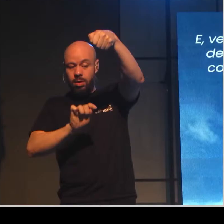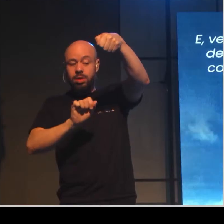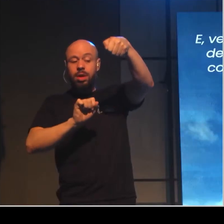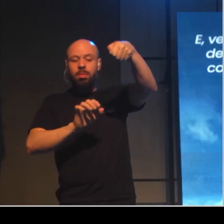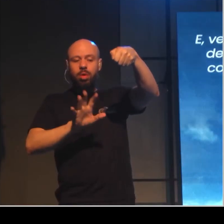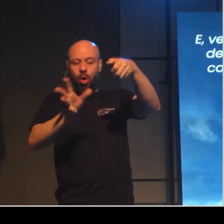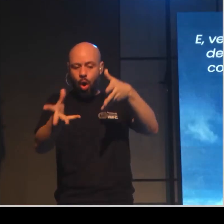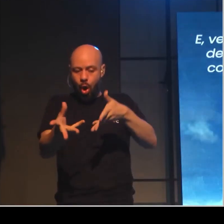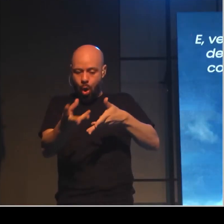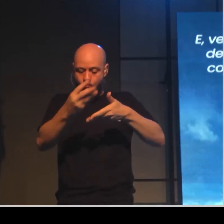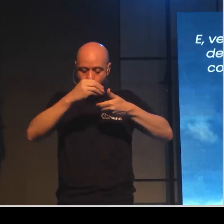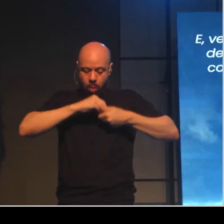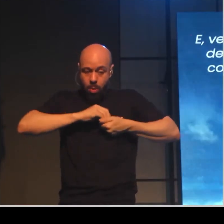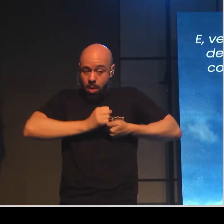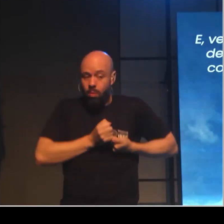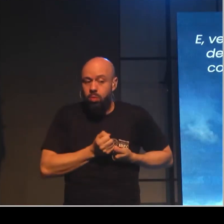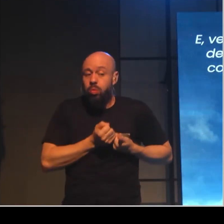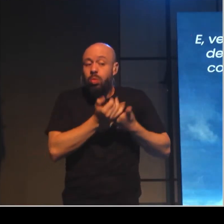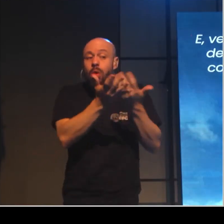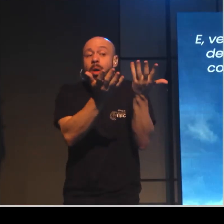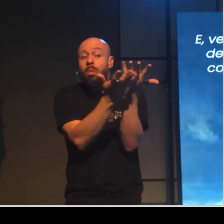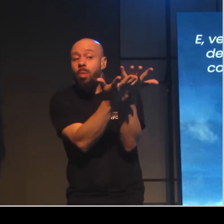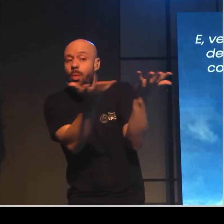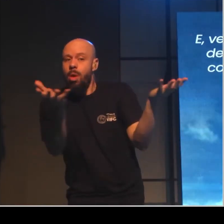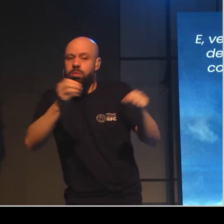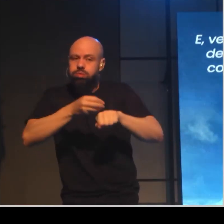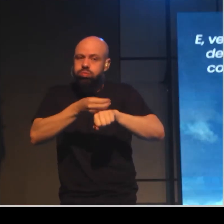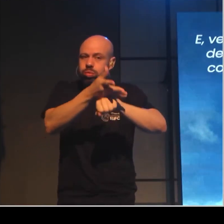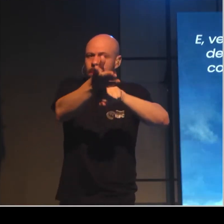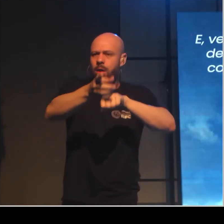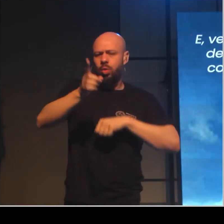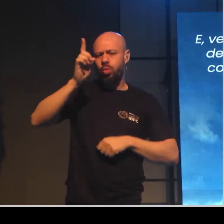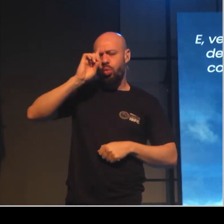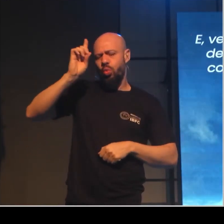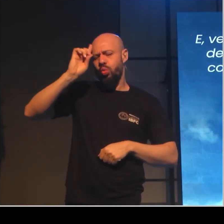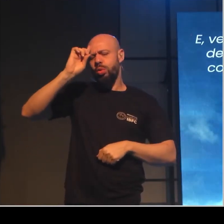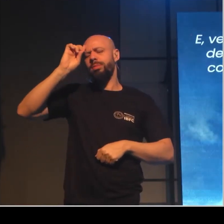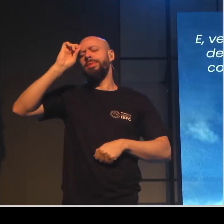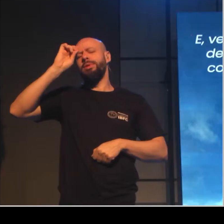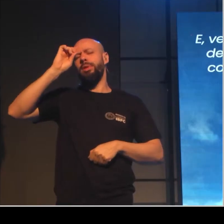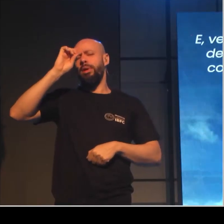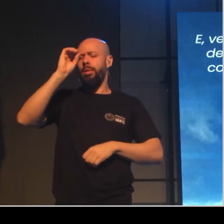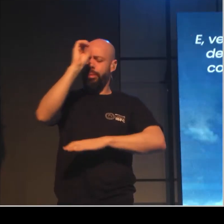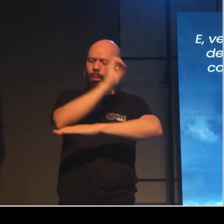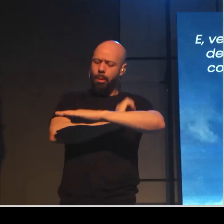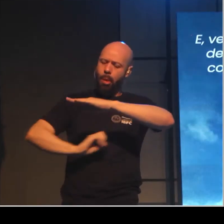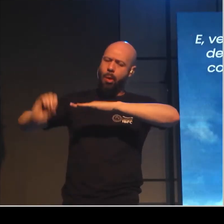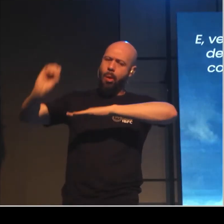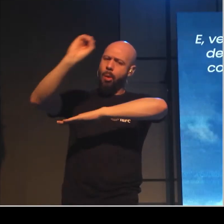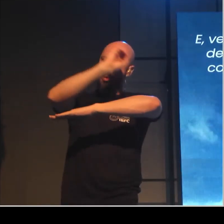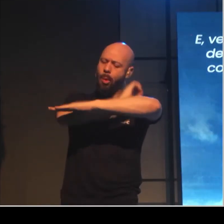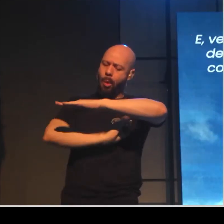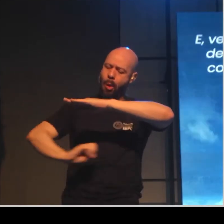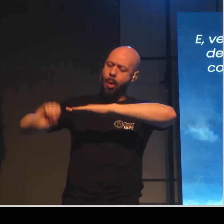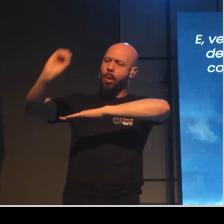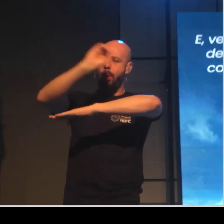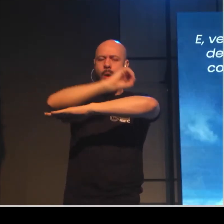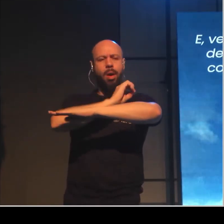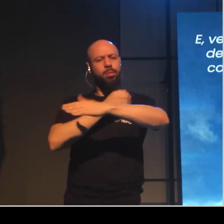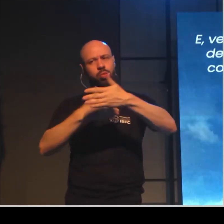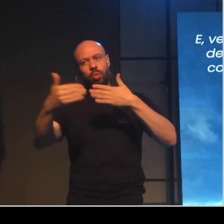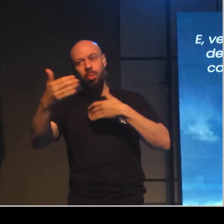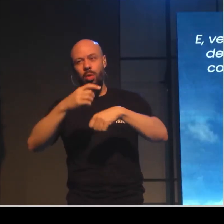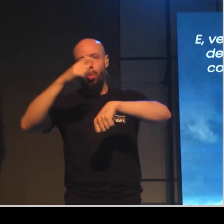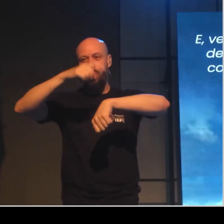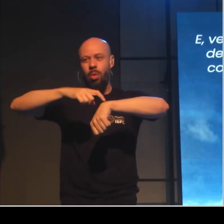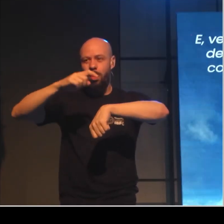meditar nela todos os dias, de dia e de noite, para que você cumpra, para que